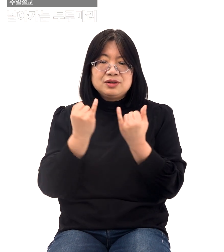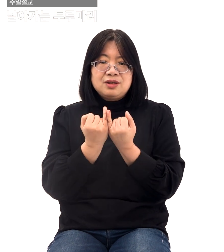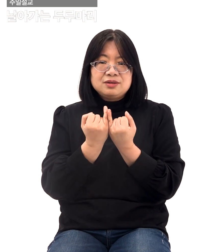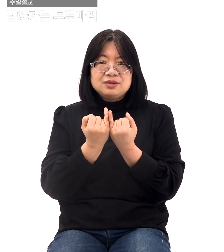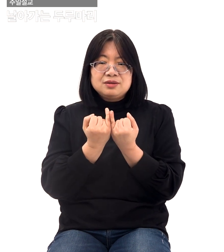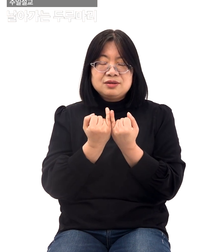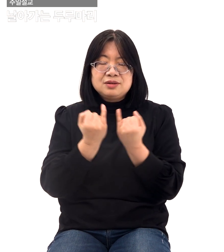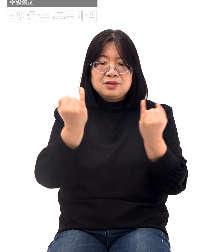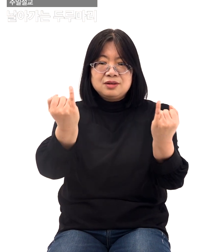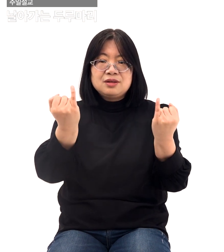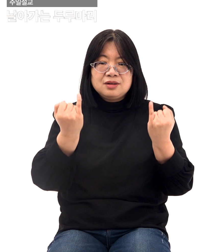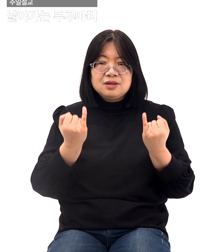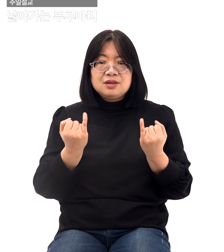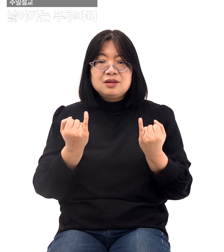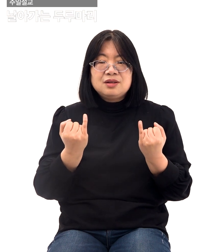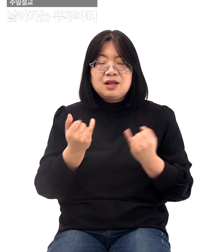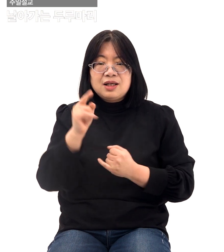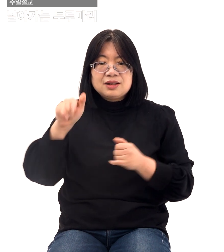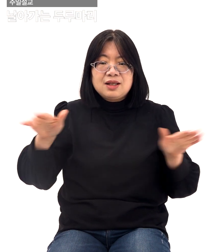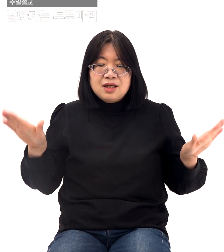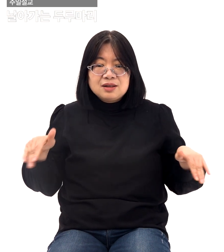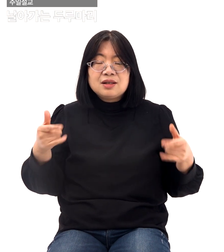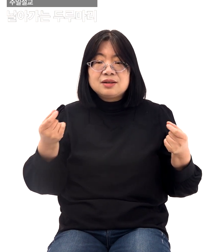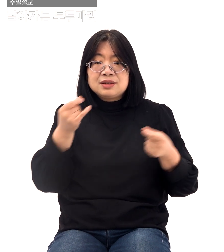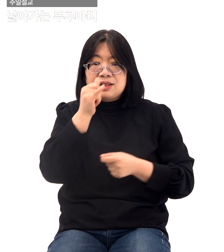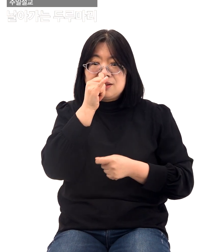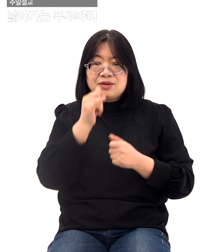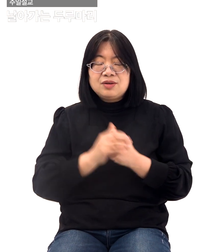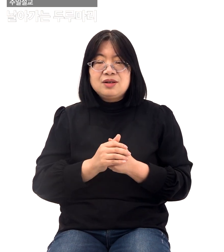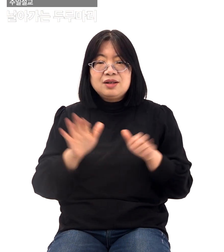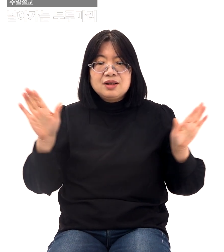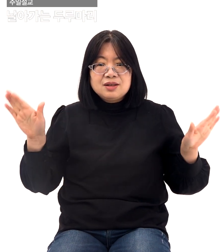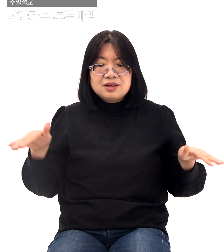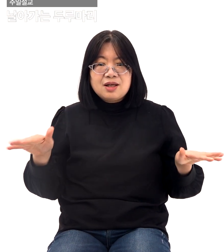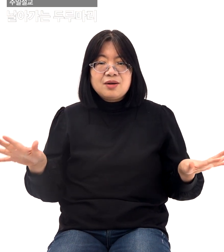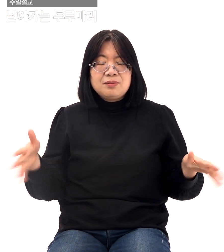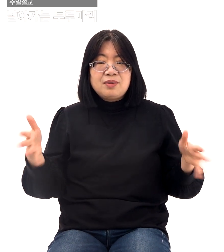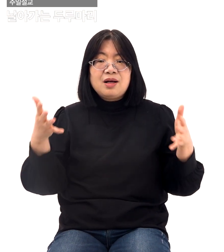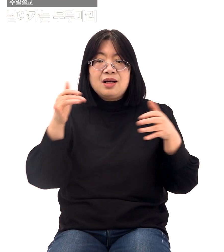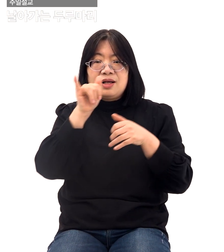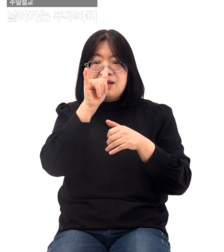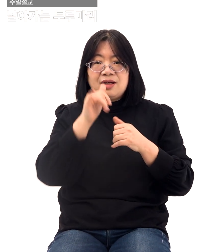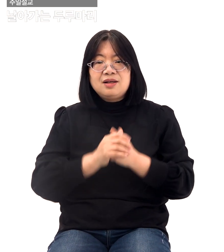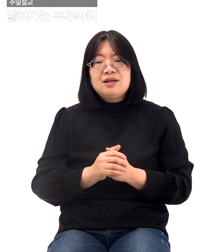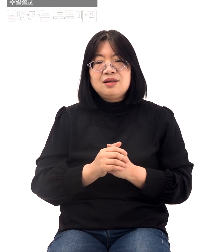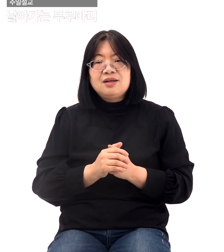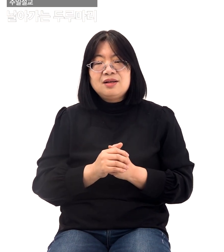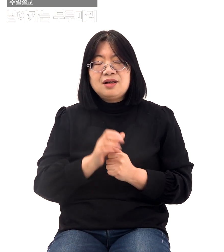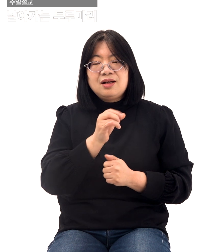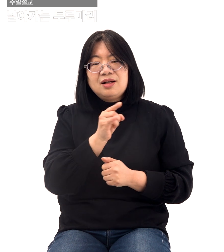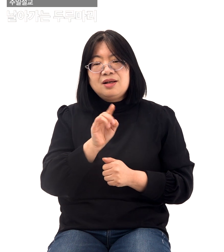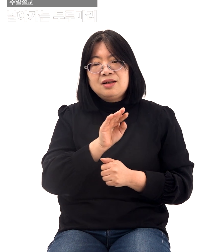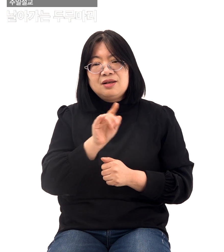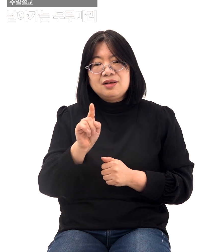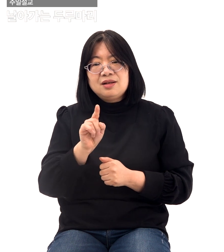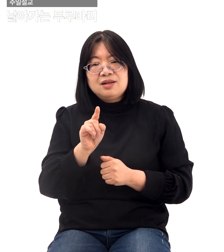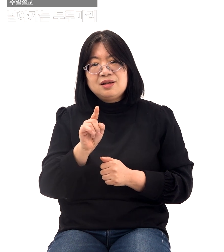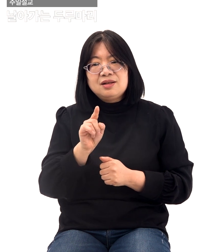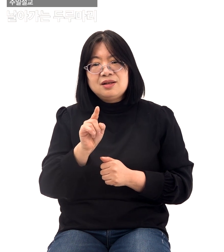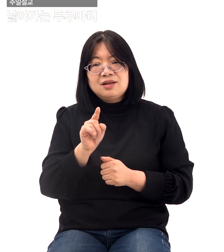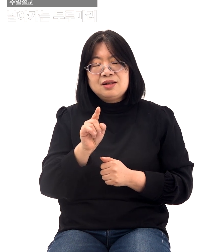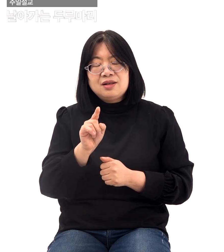여인이 나오는데 학의 날개 같은 날개가 있고 그 날개에 바람이 있더라. 그들이 그 에바를 천지